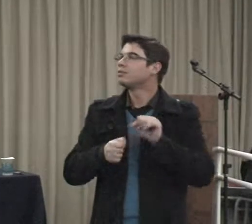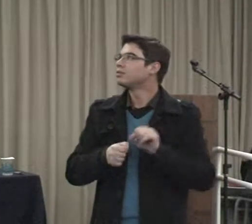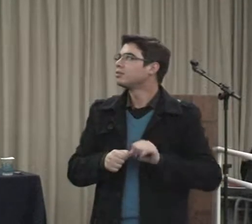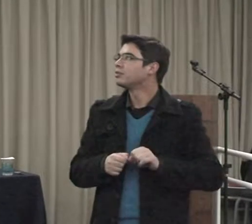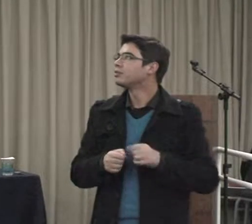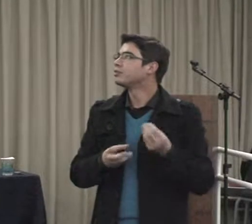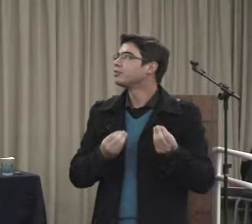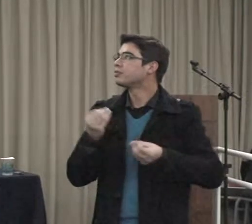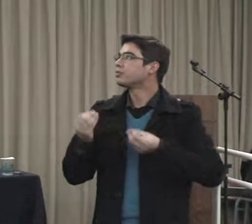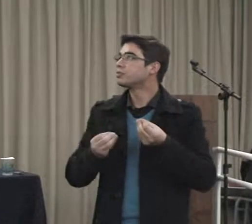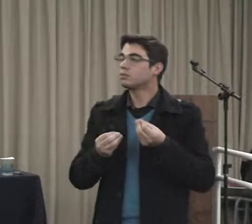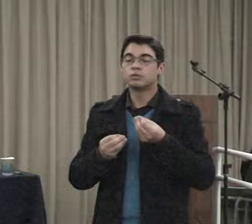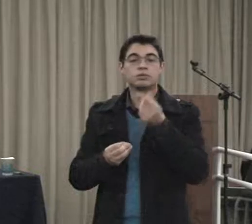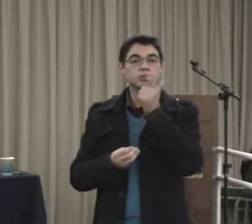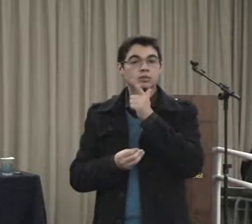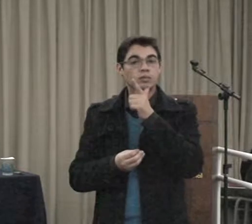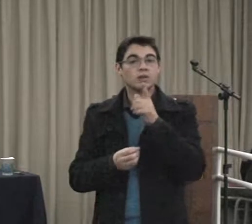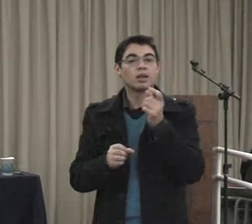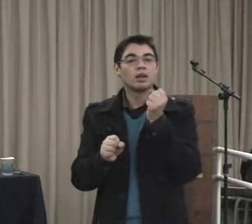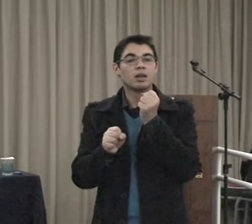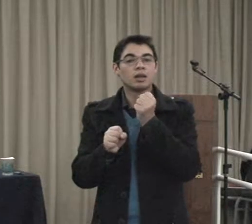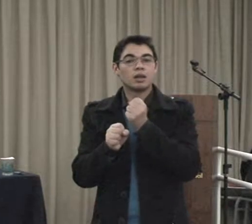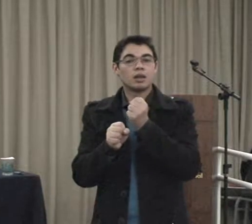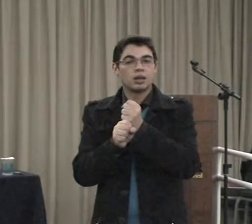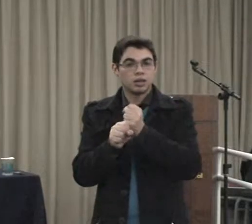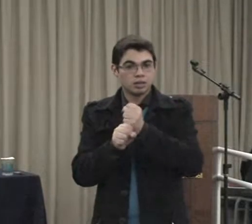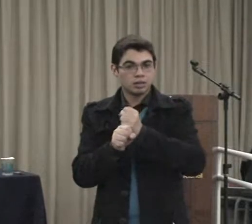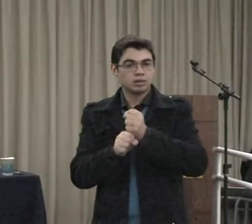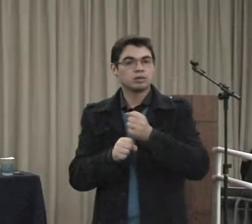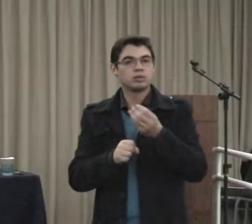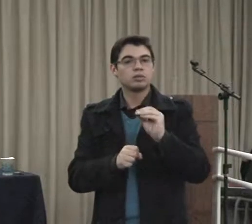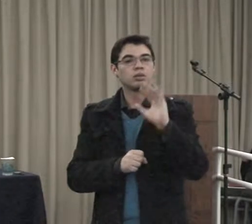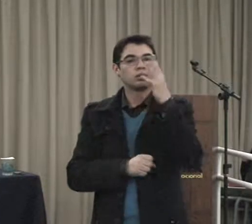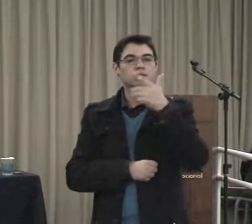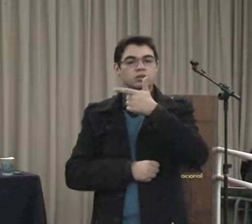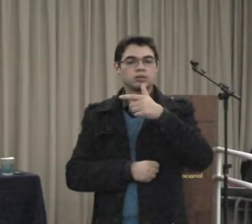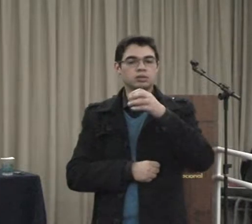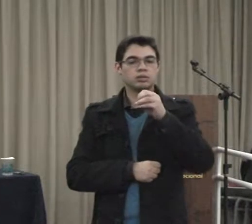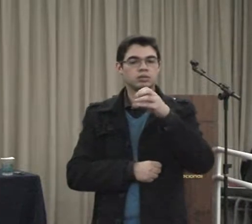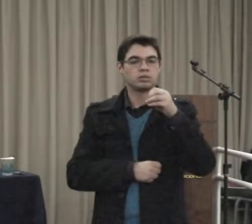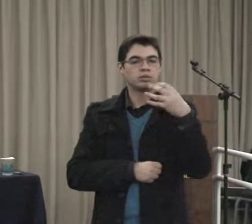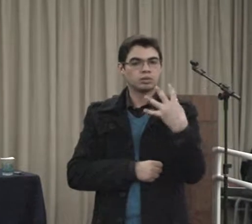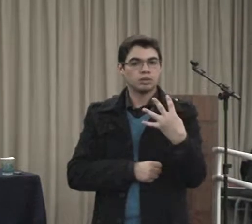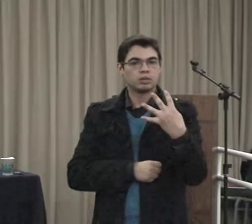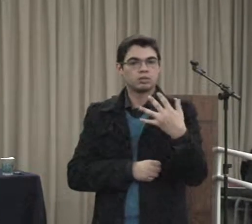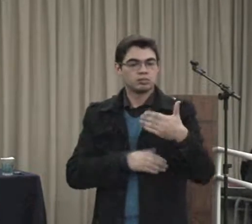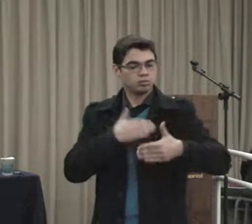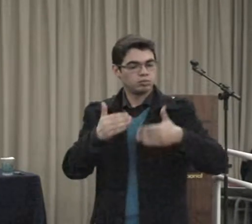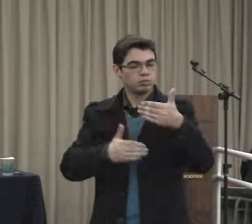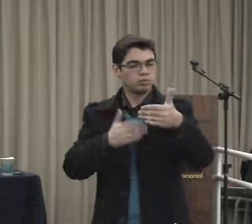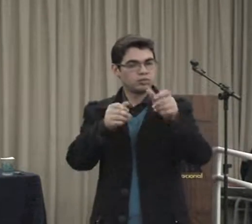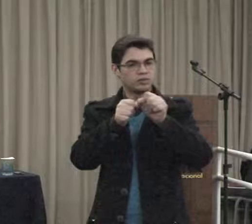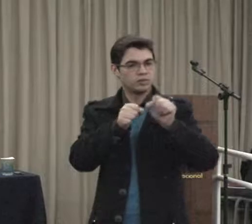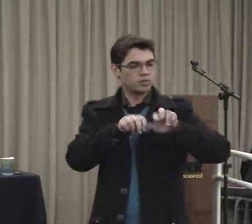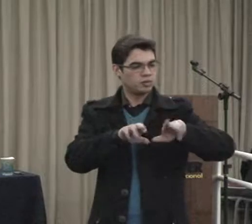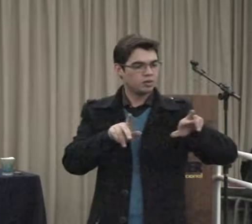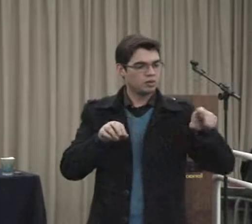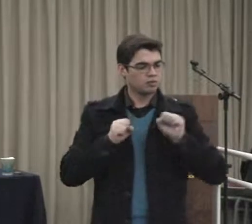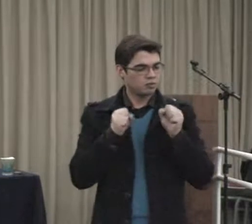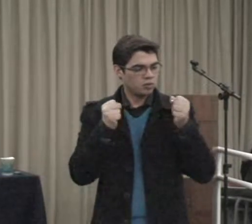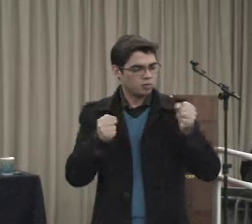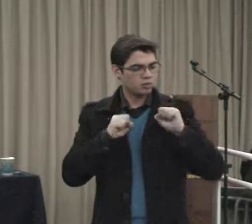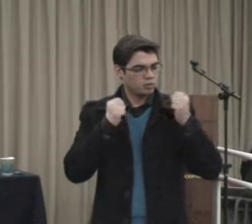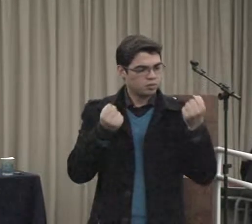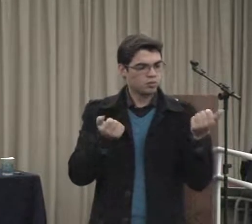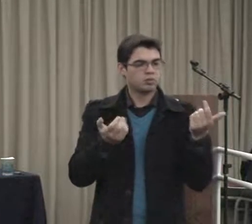Tanto é que em 2004, por essas ações que eles começaram a colocar, eles tiveram